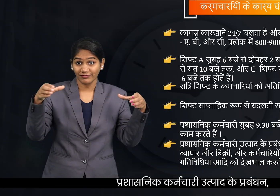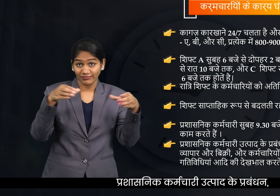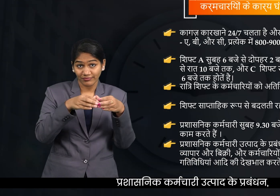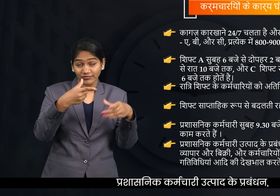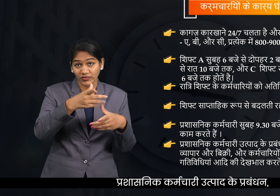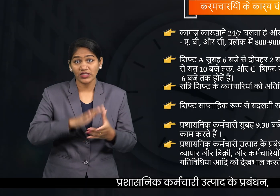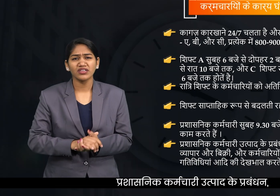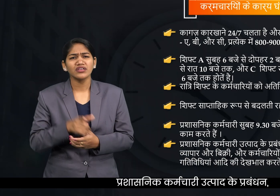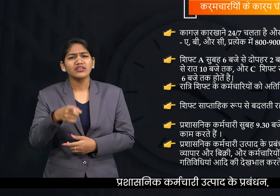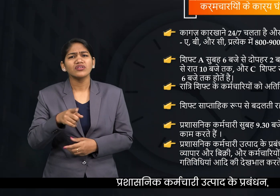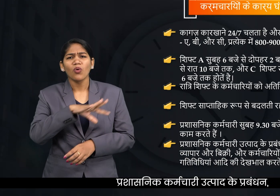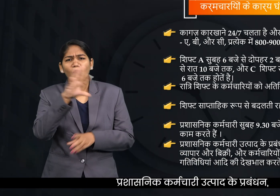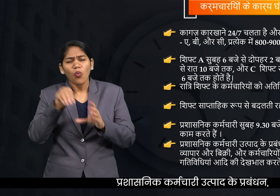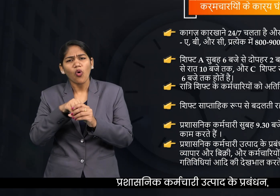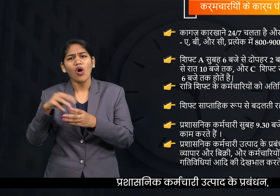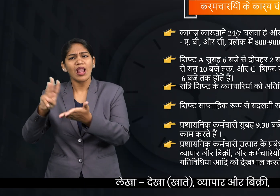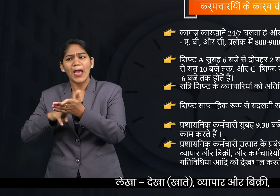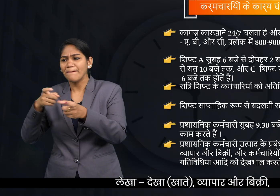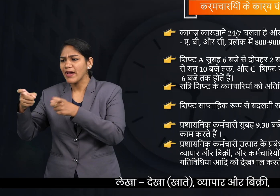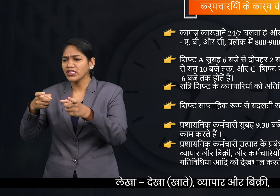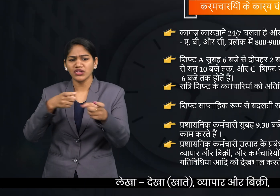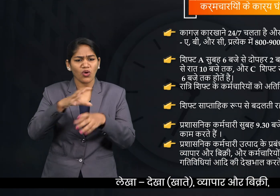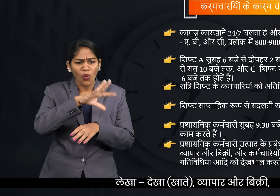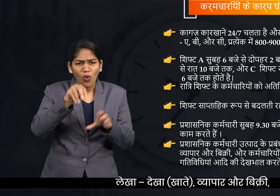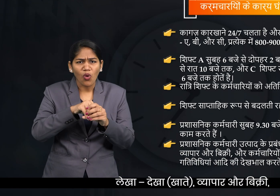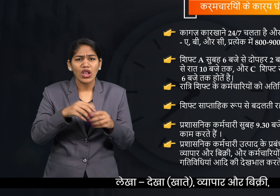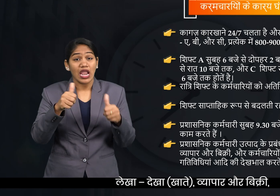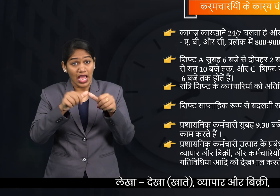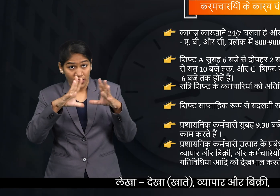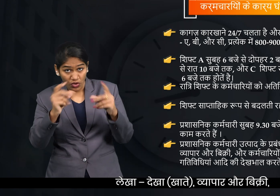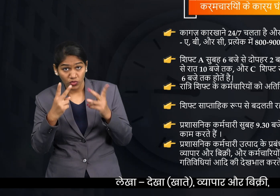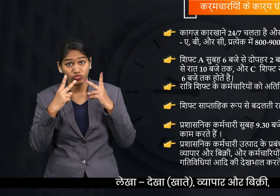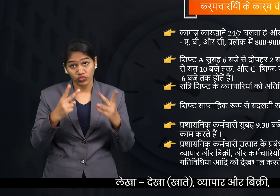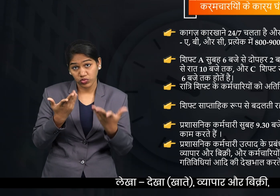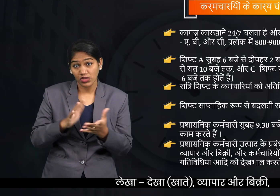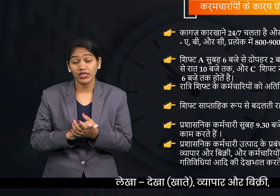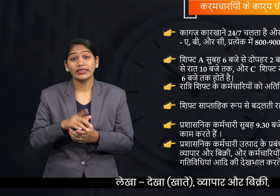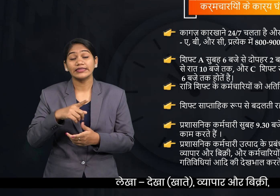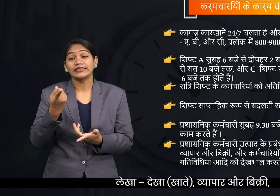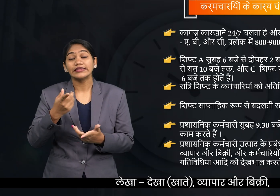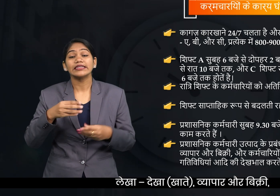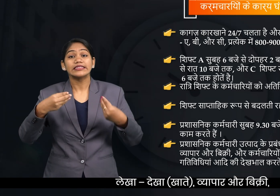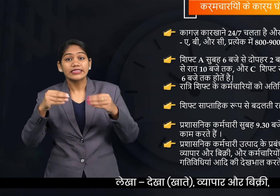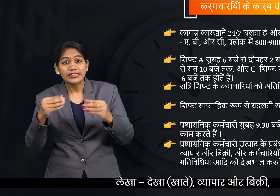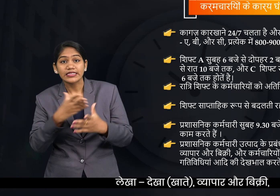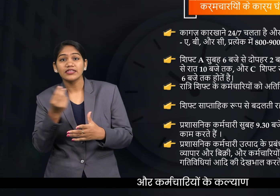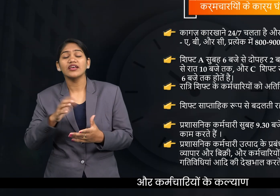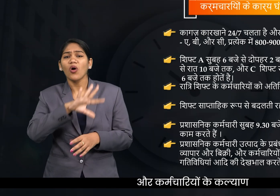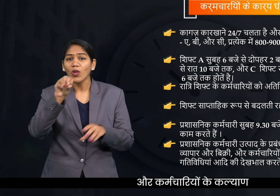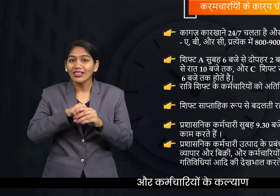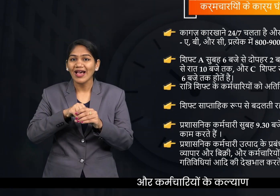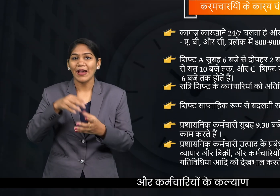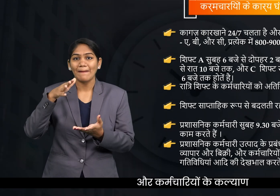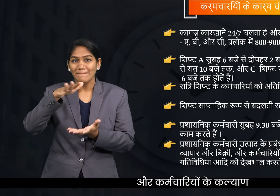प्रशासनिक कर्मचारी उत्पाद के प्रबंधन, लेखा देखा जो खाते देखते हैं, व्यापार और बिक्री